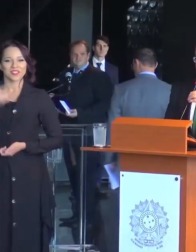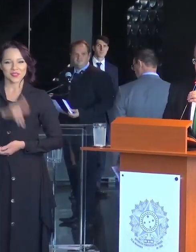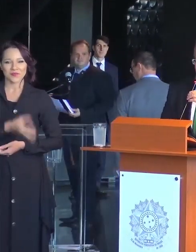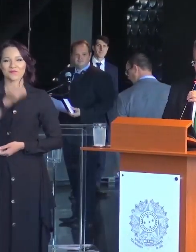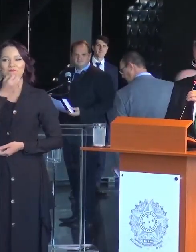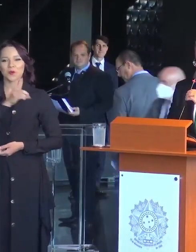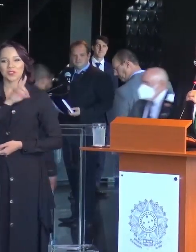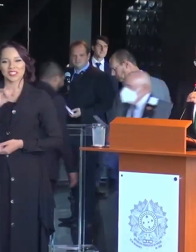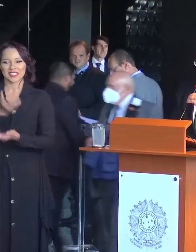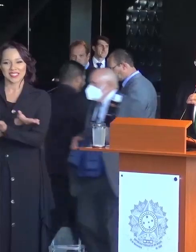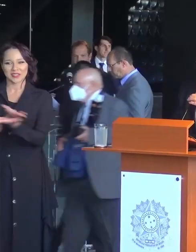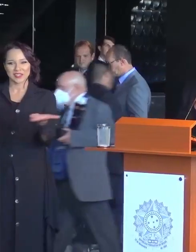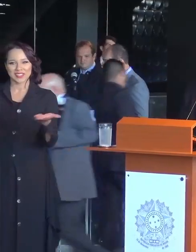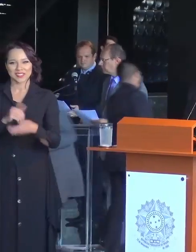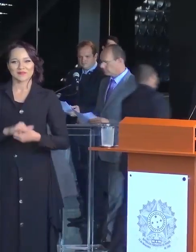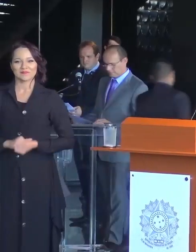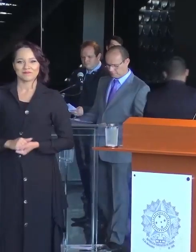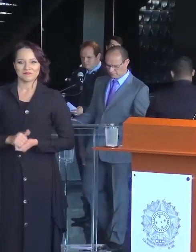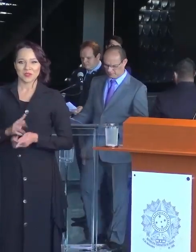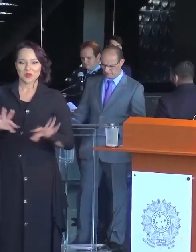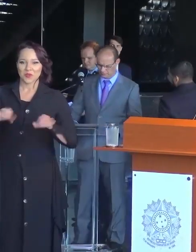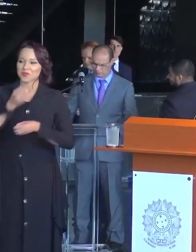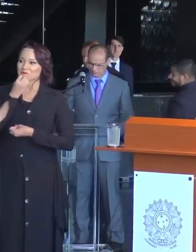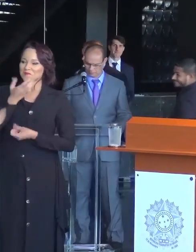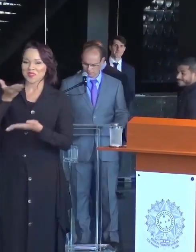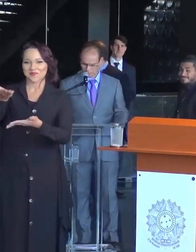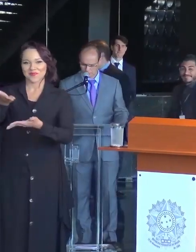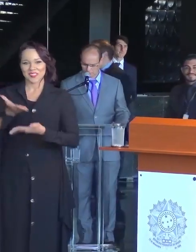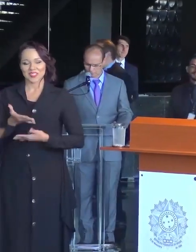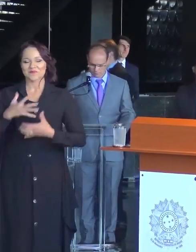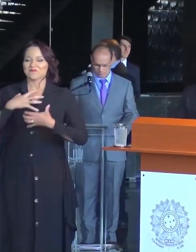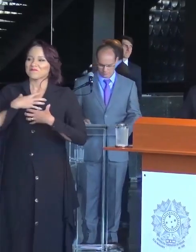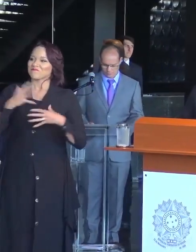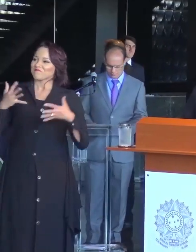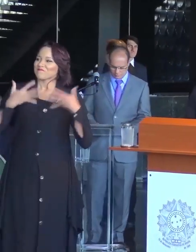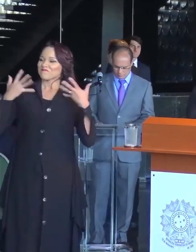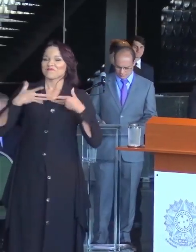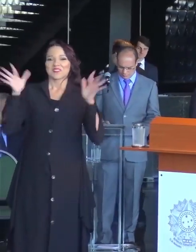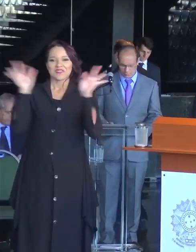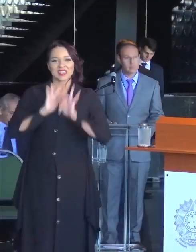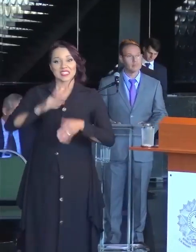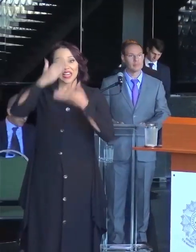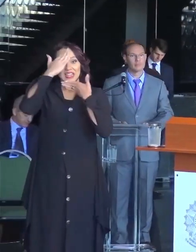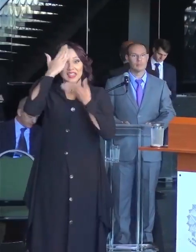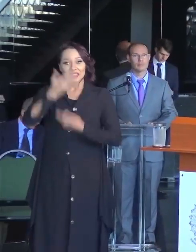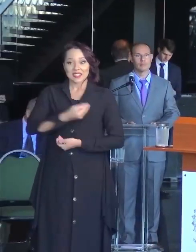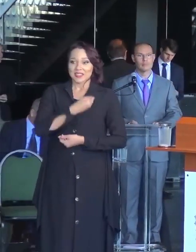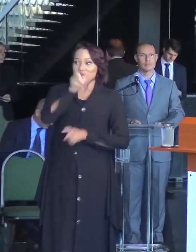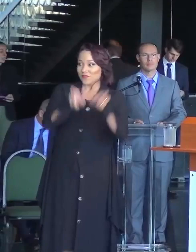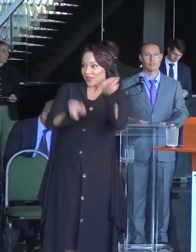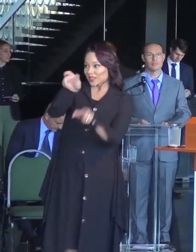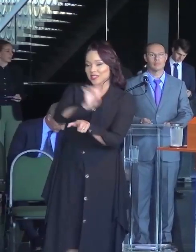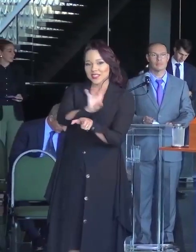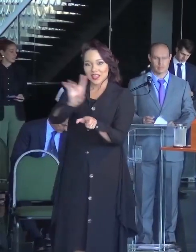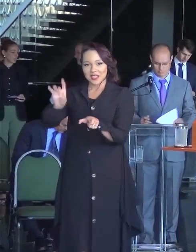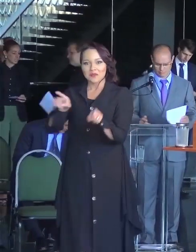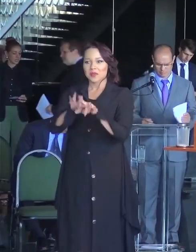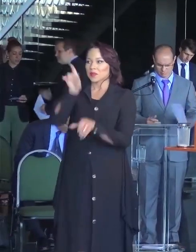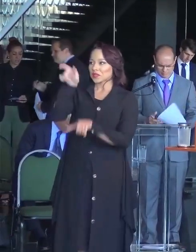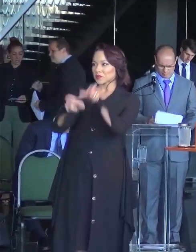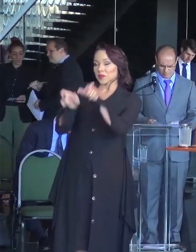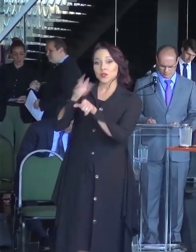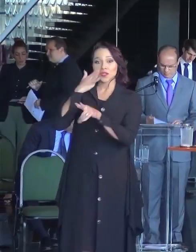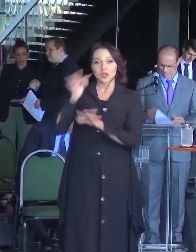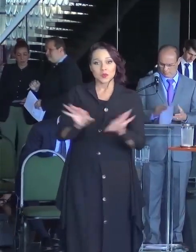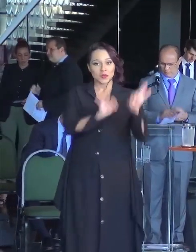Novamente, bom dia a todos. Sejam muito bem-vindos, muito feliz de estar aqui. Agradeço a presença de todos, também das pessoas